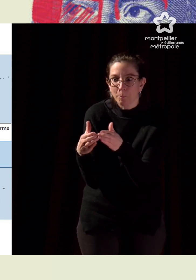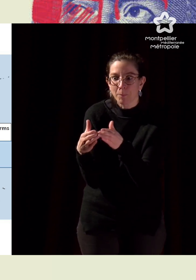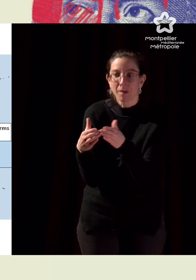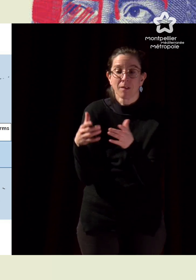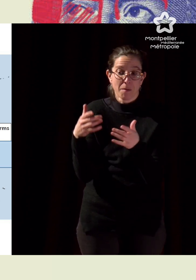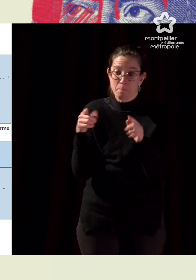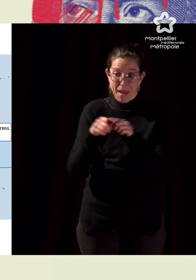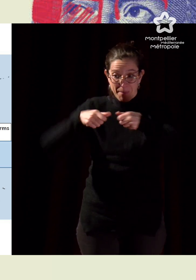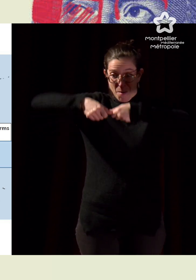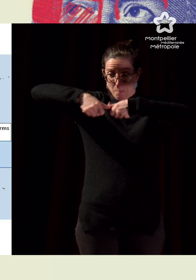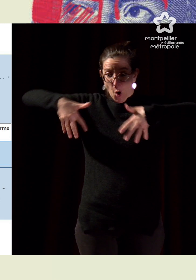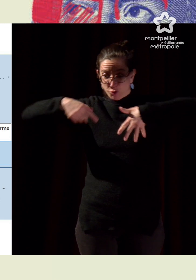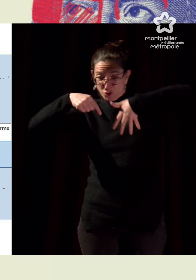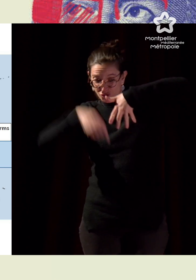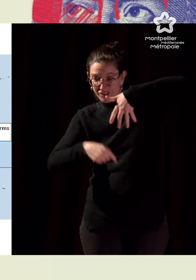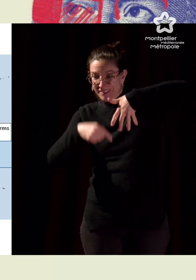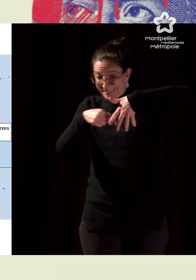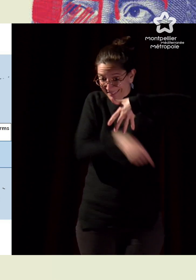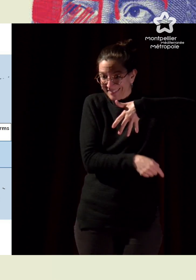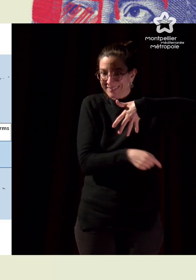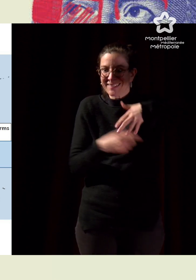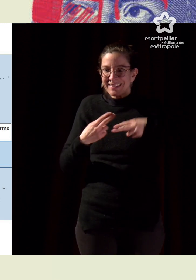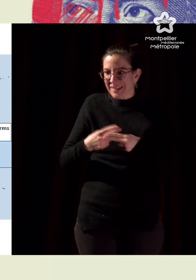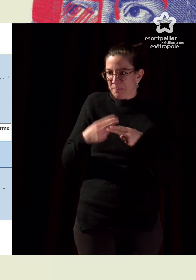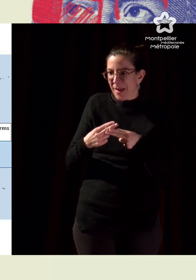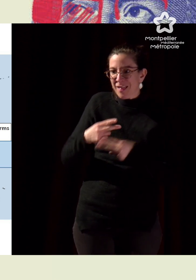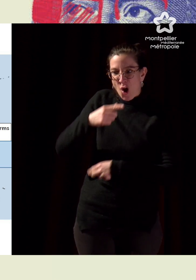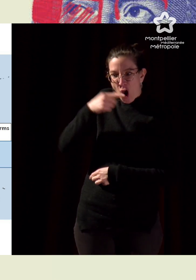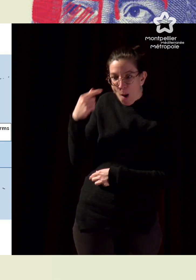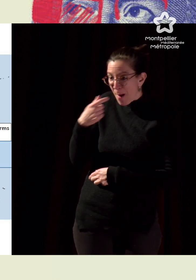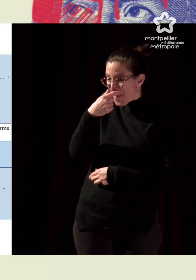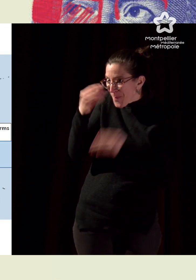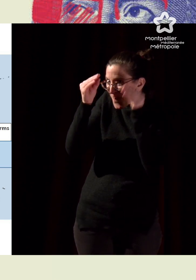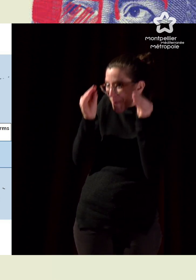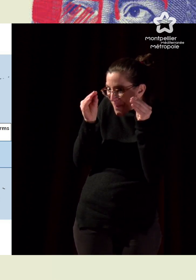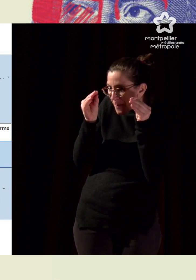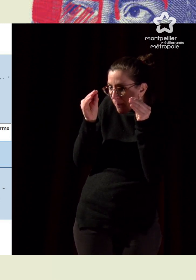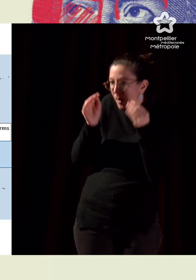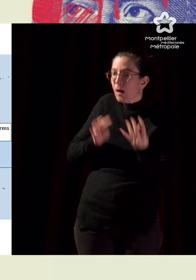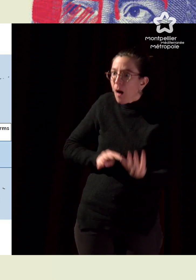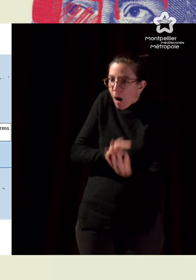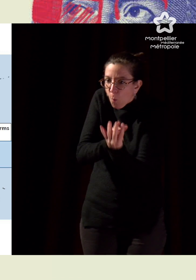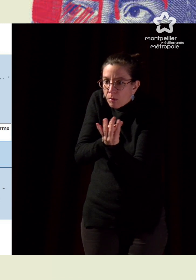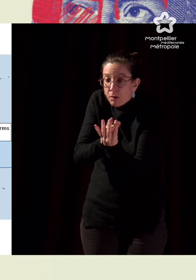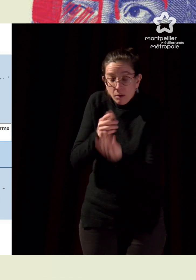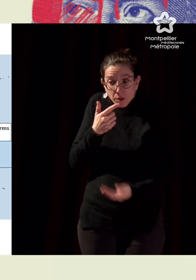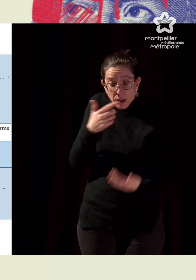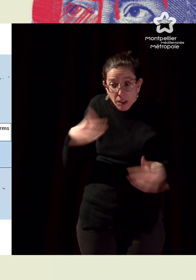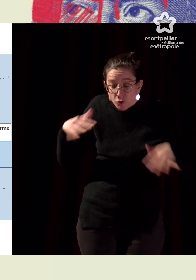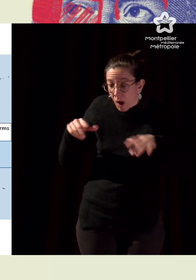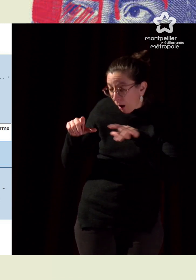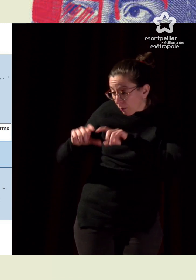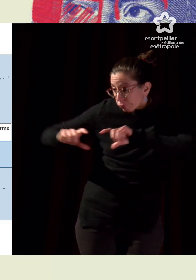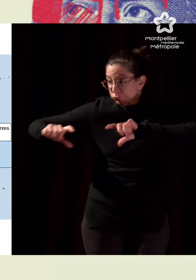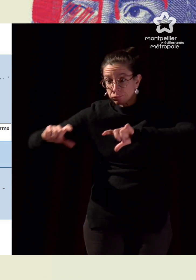Néandertal. Quand Sapiens sort d'Afrique, en Eurasie, en Europe, en Asie, il y a déjà une autre espèce qui s'appelle